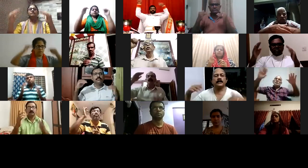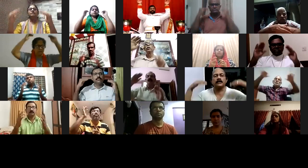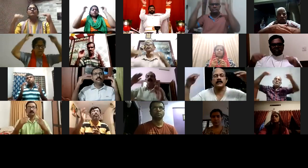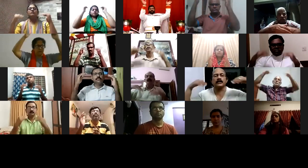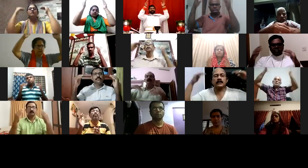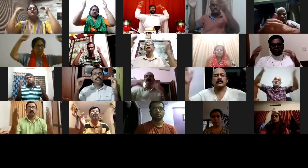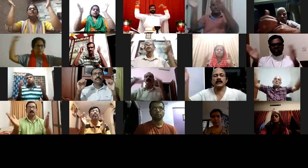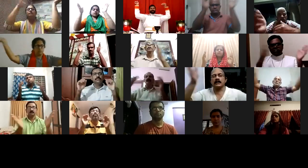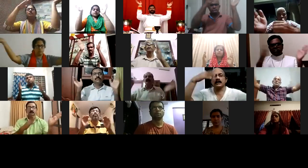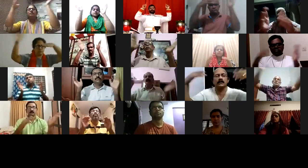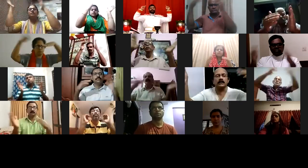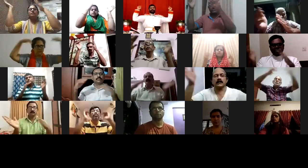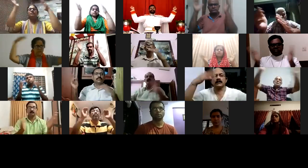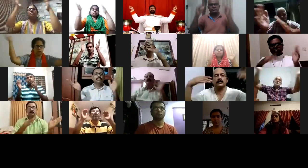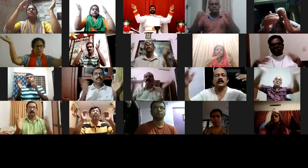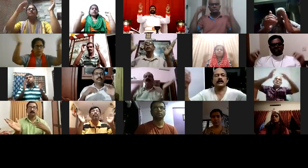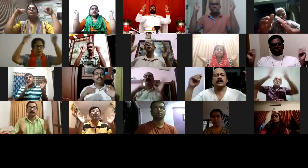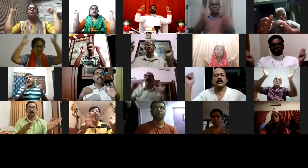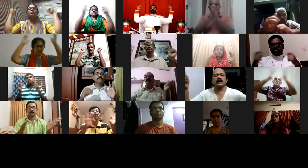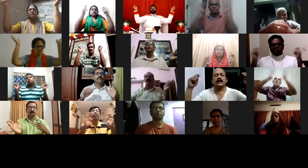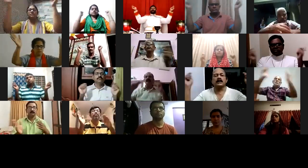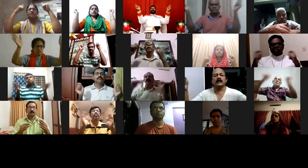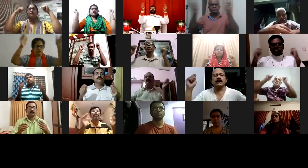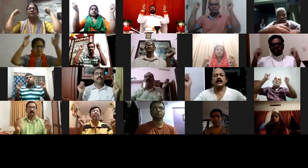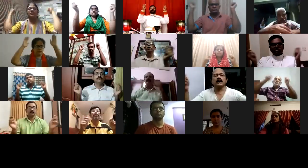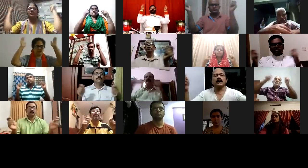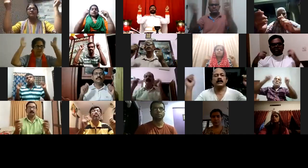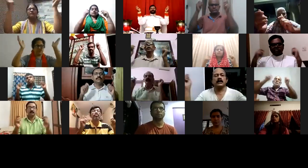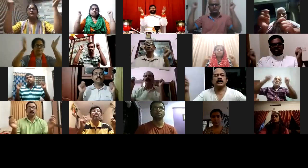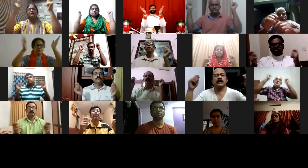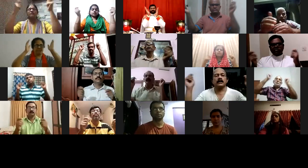ഉന്നത വീഥിയിൽ ഹോസാന.